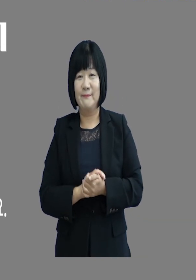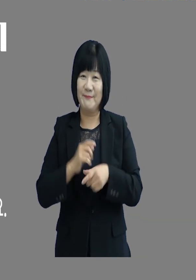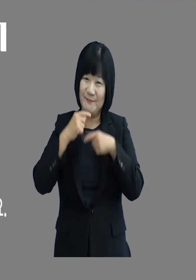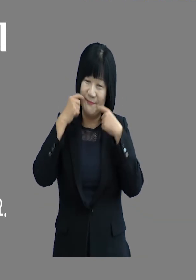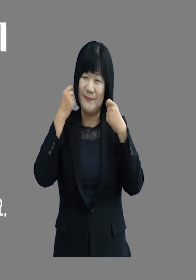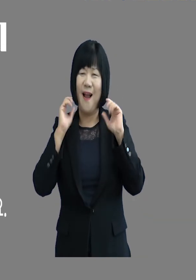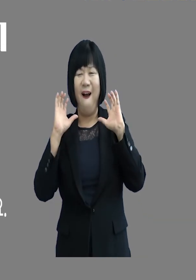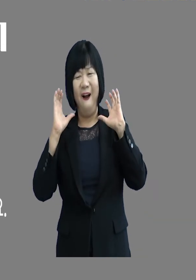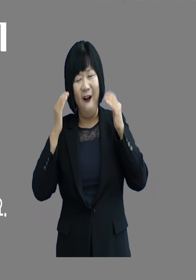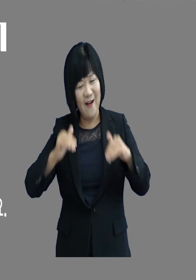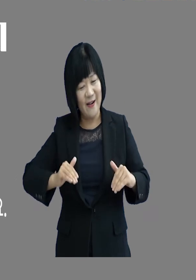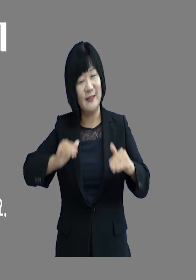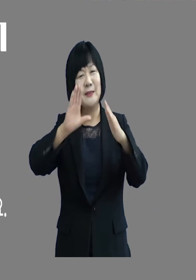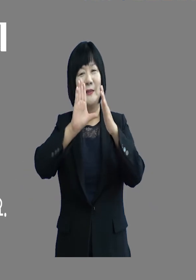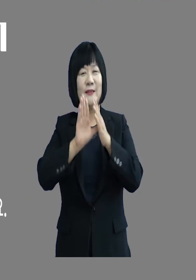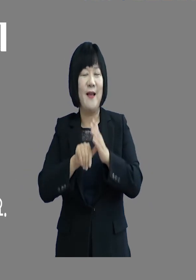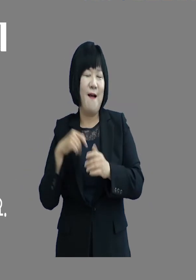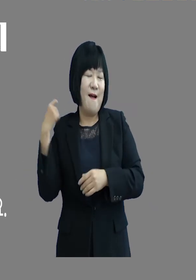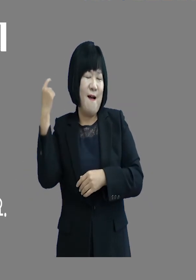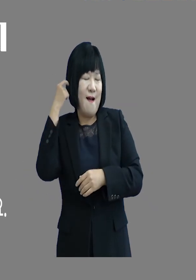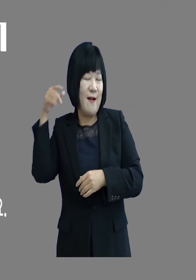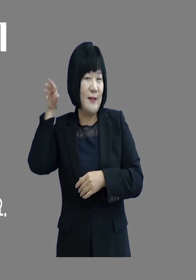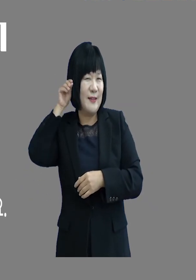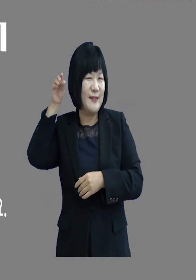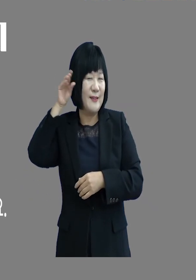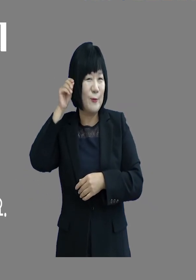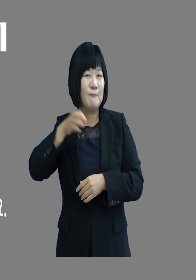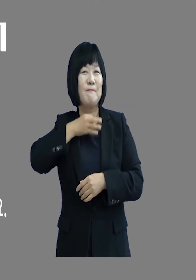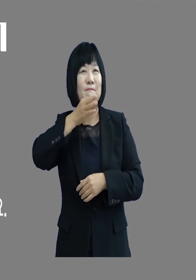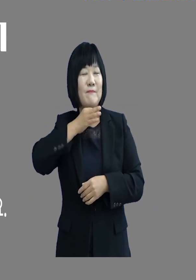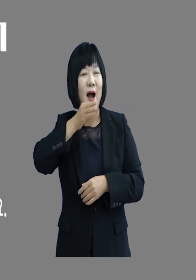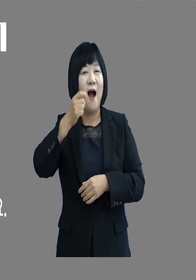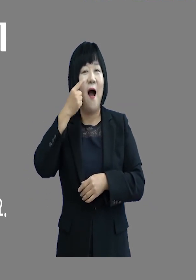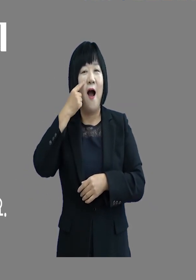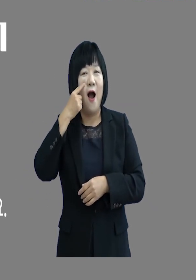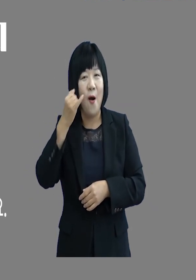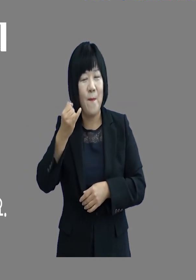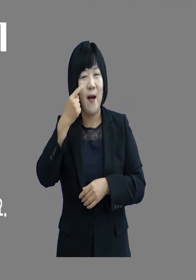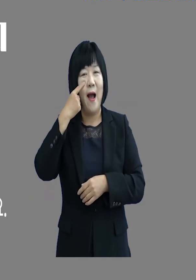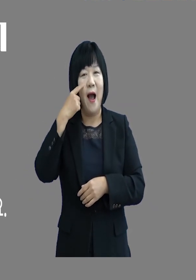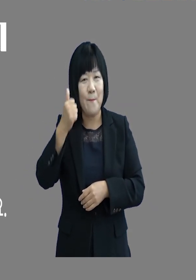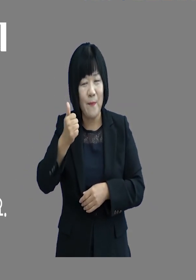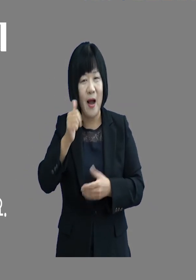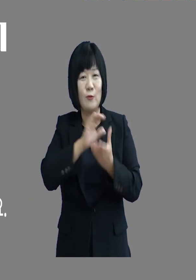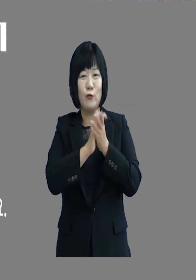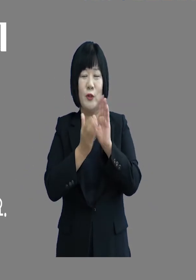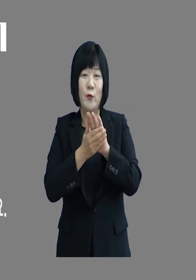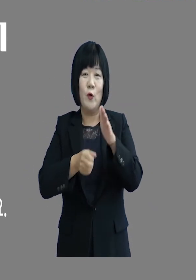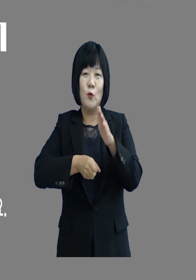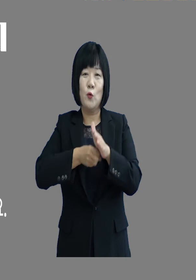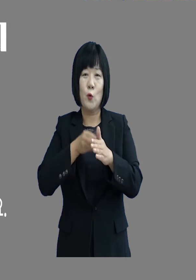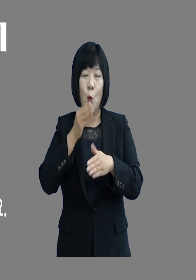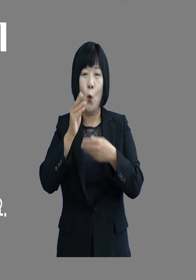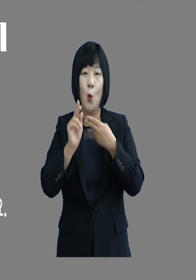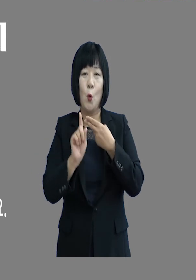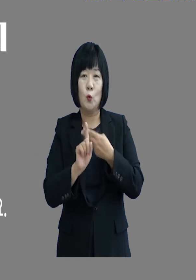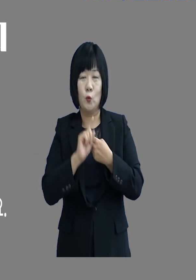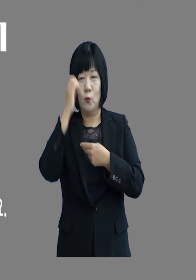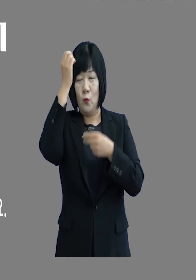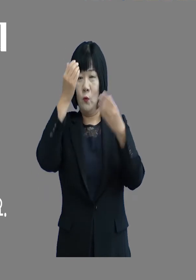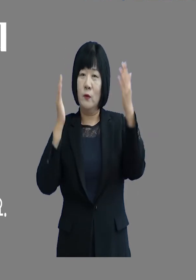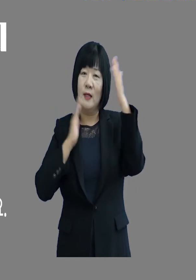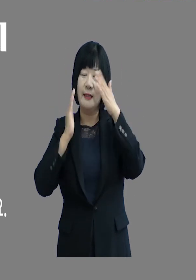어릴 때부터 수없이 듣고 내뱉은 엄마 아빠를 시작으로 유치원과 초중 고등학교 내내 우리는